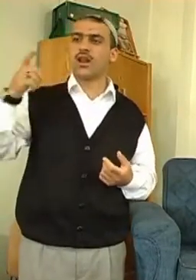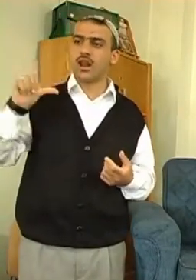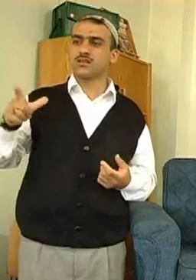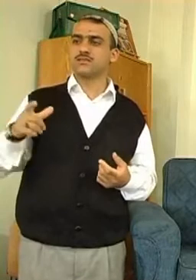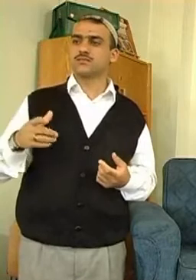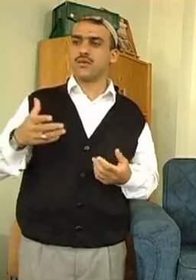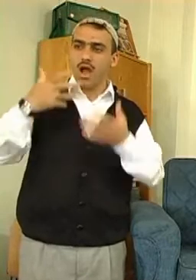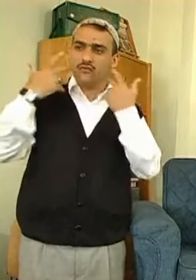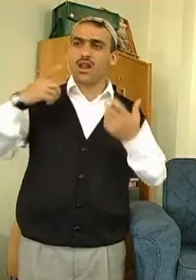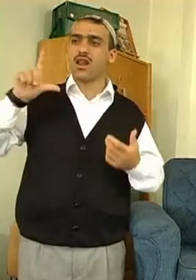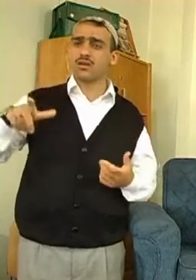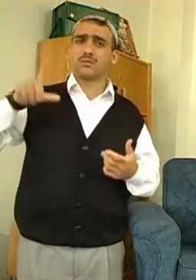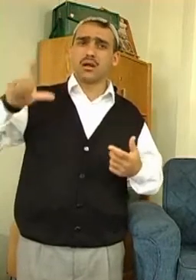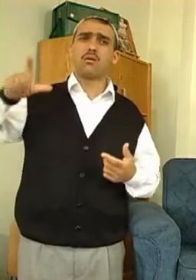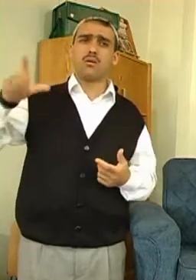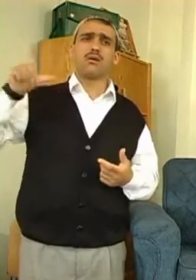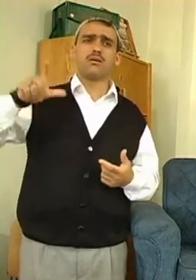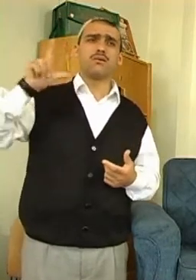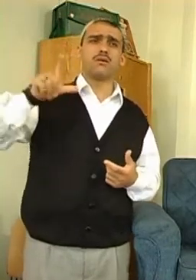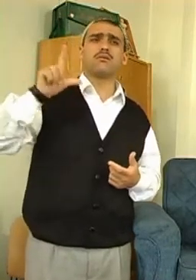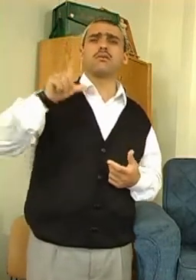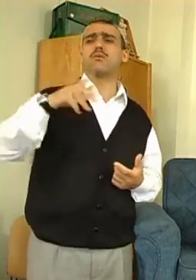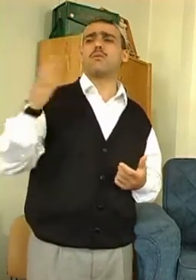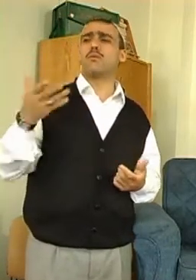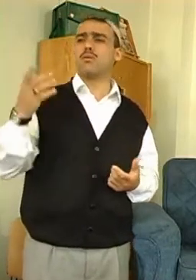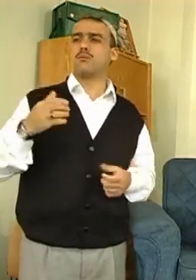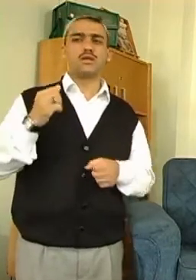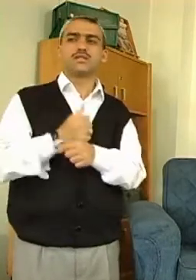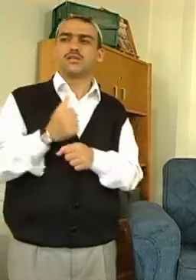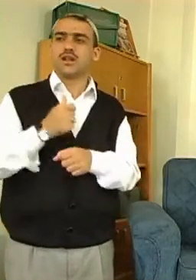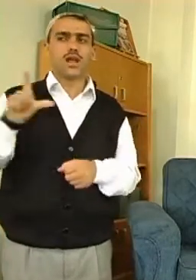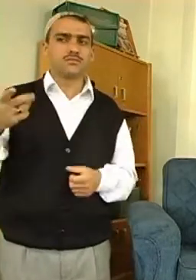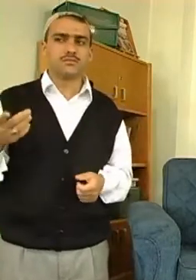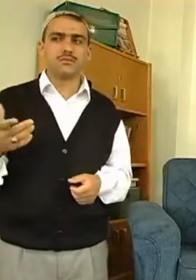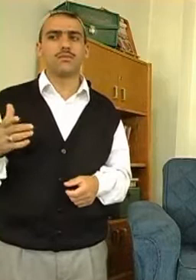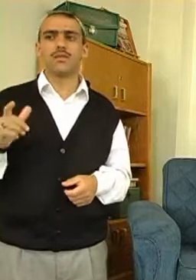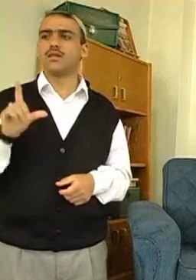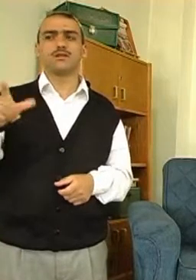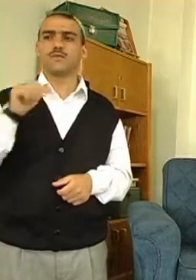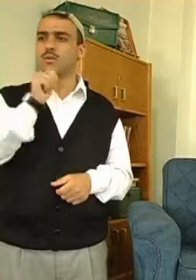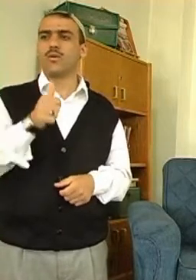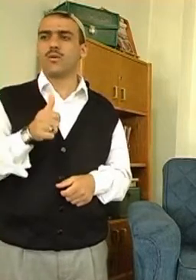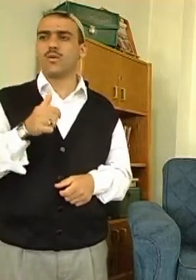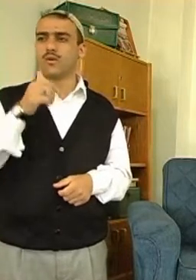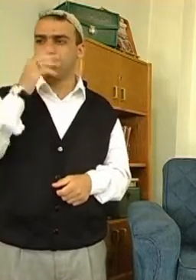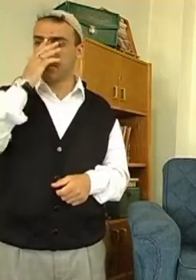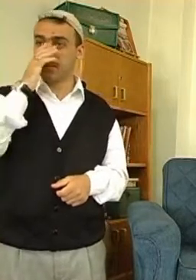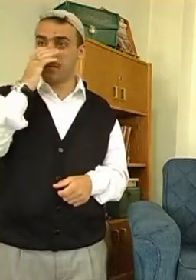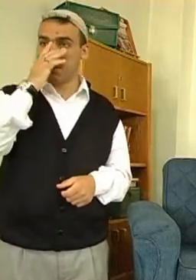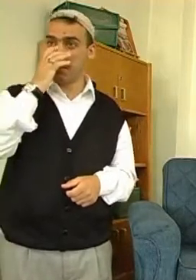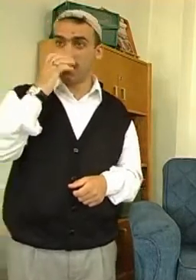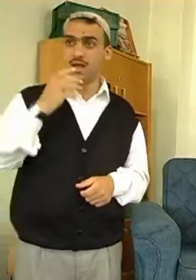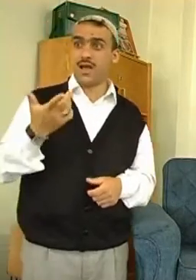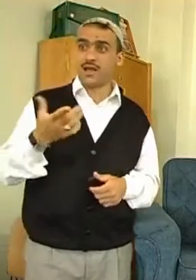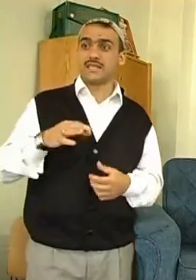Hayvan oldu mu şeref artıyor. Görme ihtiyacı, işitme ihtiyacı var değil mi? İnsan oldu mu anlama ihtiyacı var, marifet ihtiyacı var.